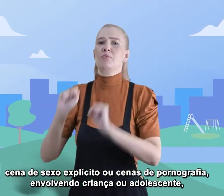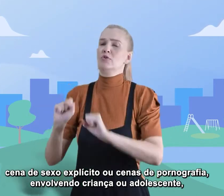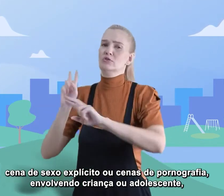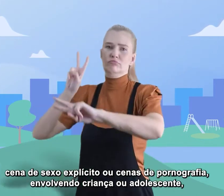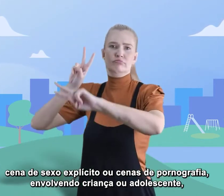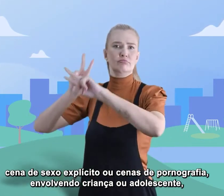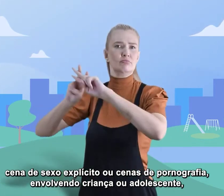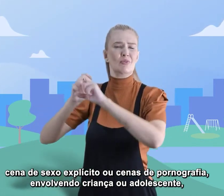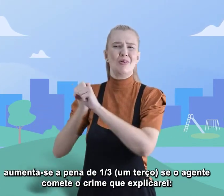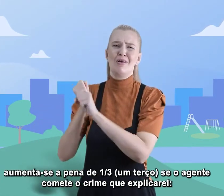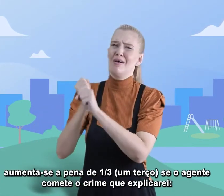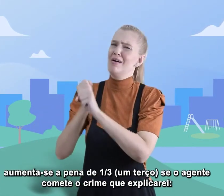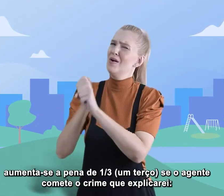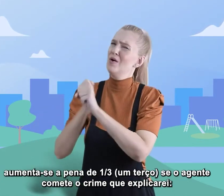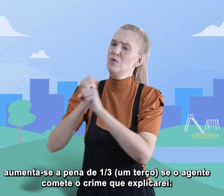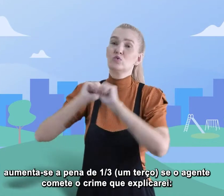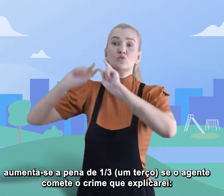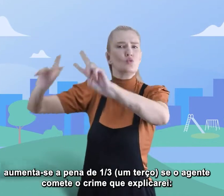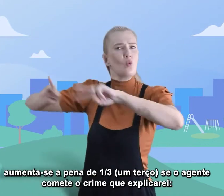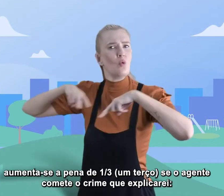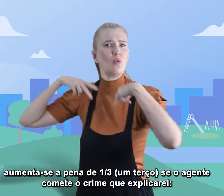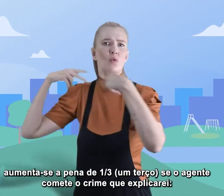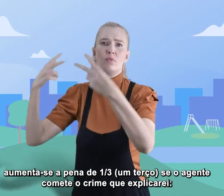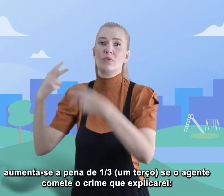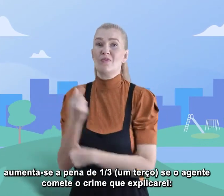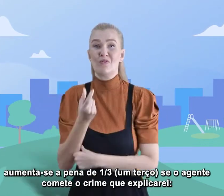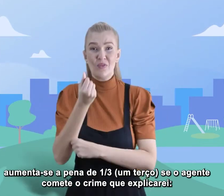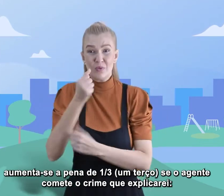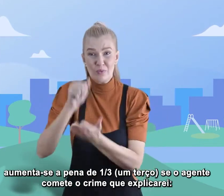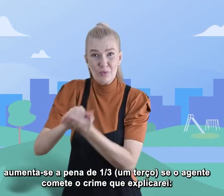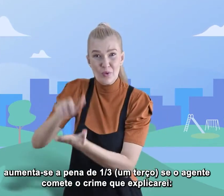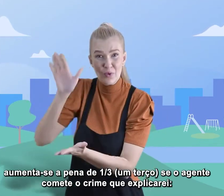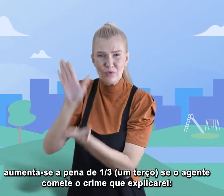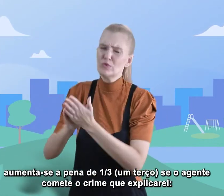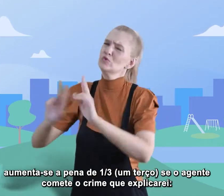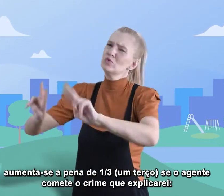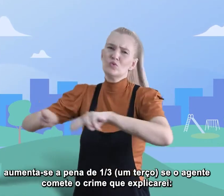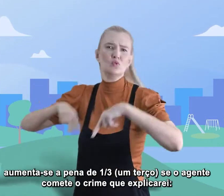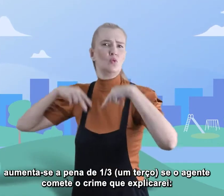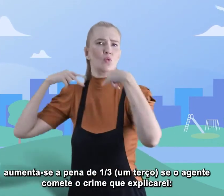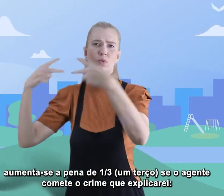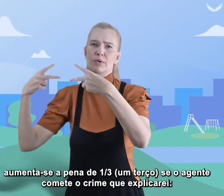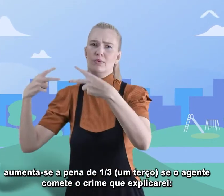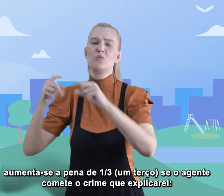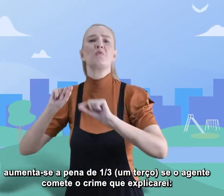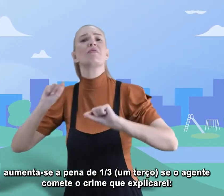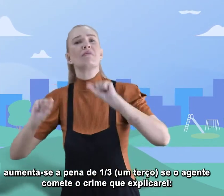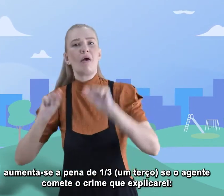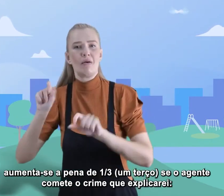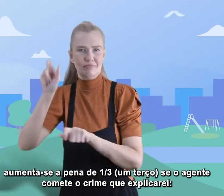adolescente, aumenta-se a pena 1/3 se o agente comete o crime que